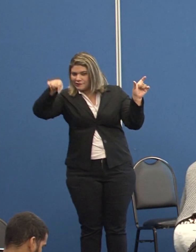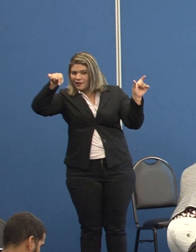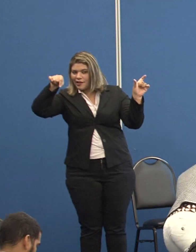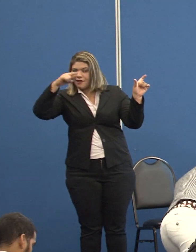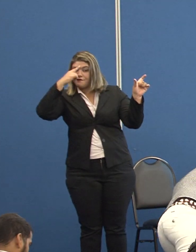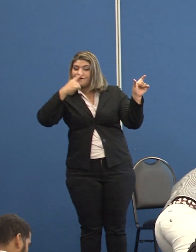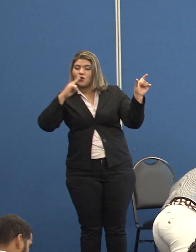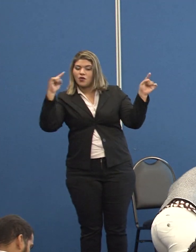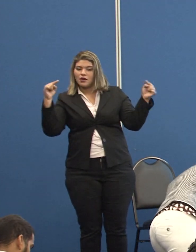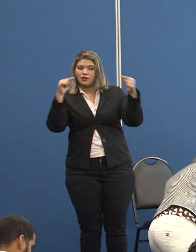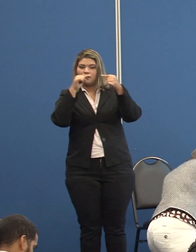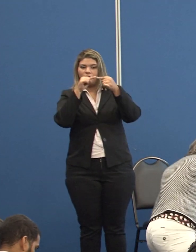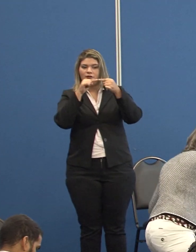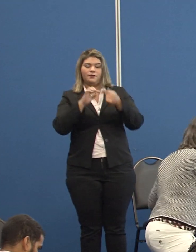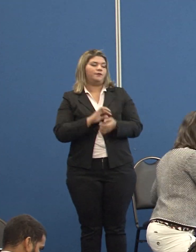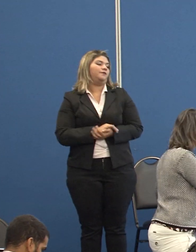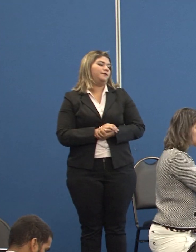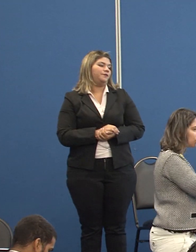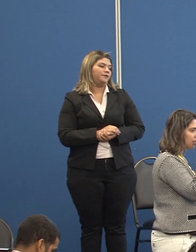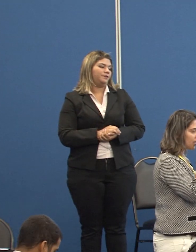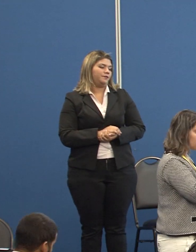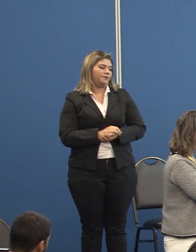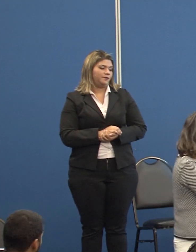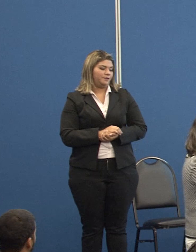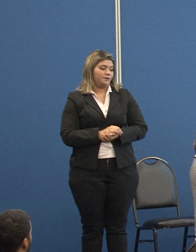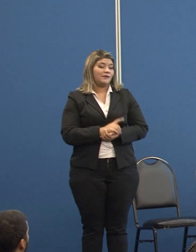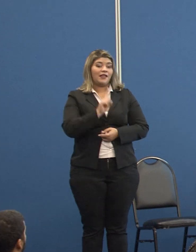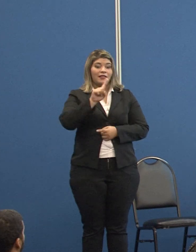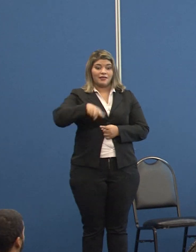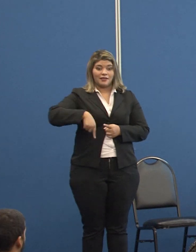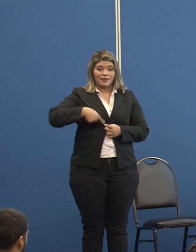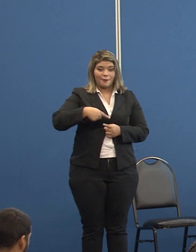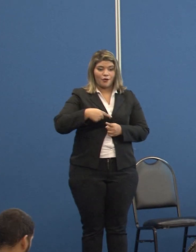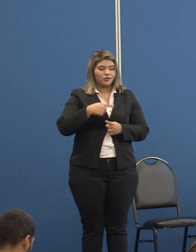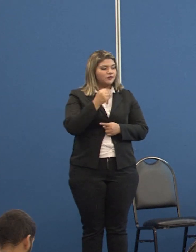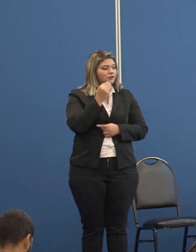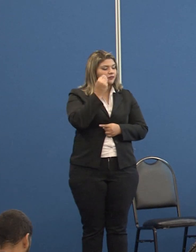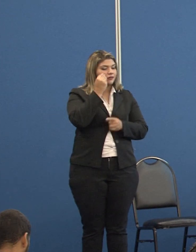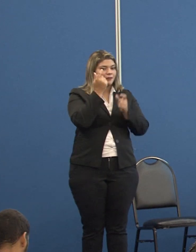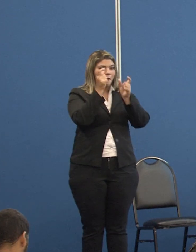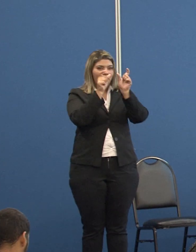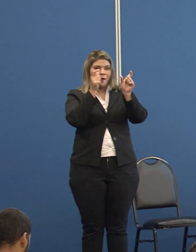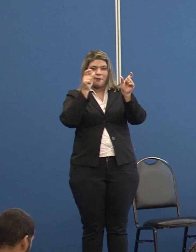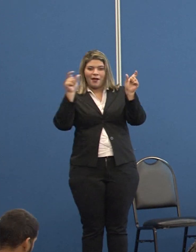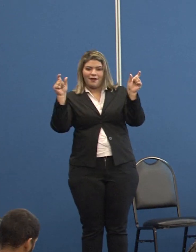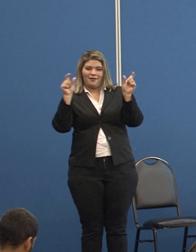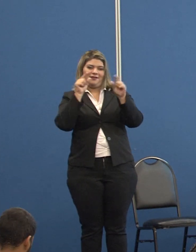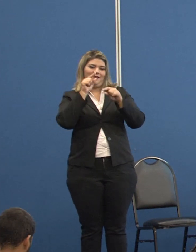aí, ele vai construir essa palavra aqui.